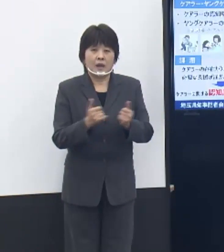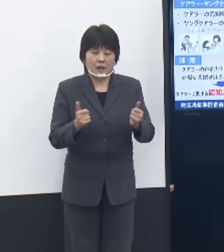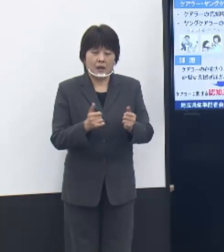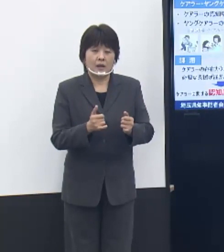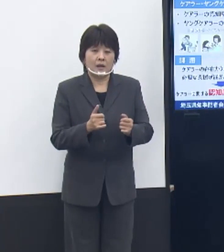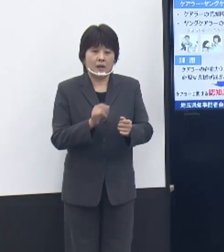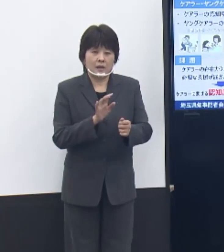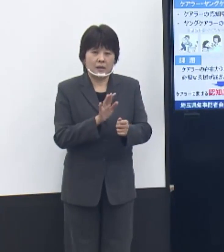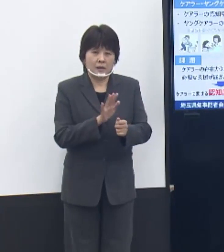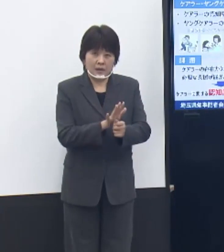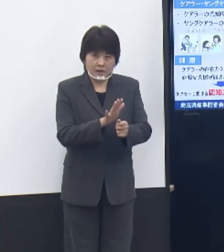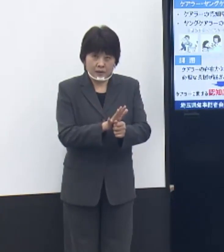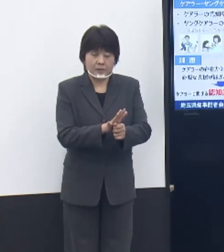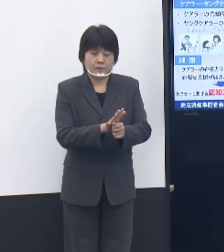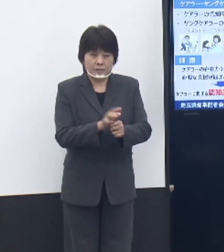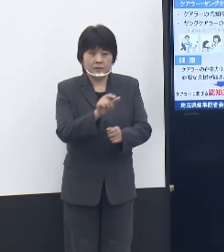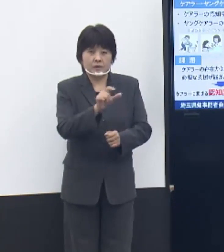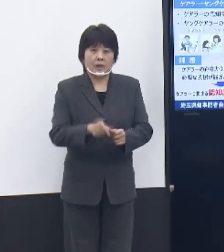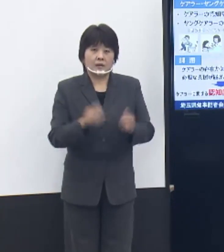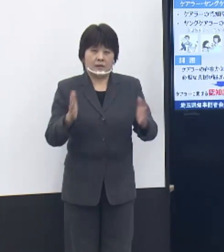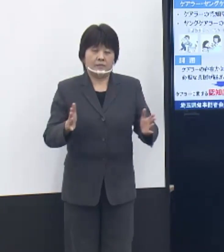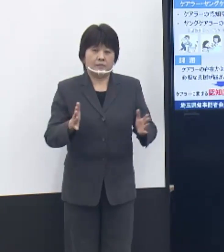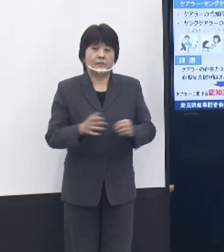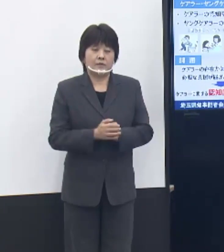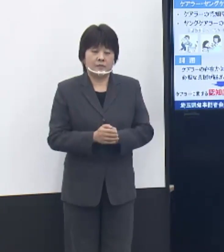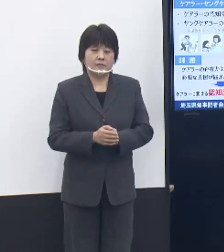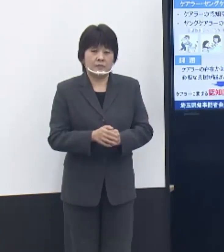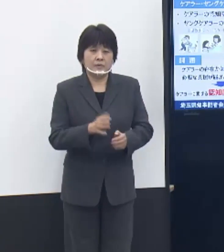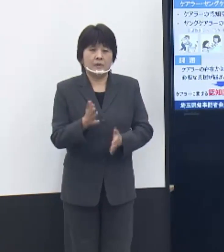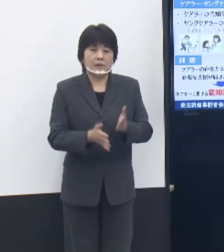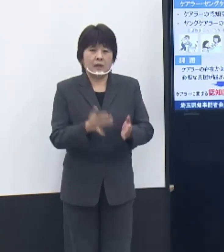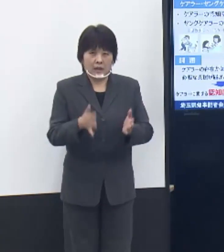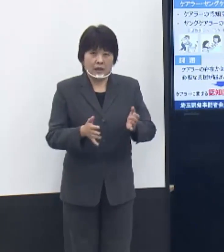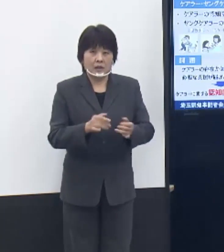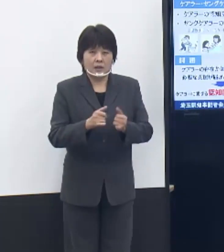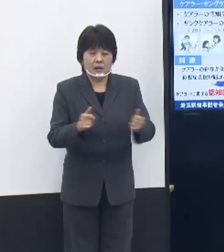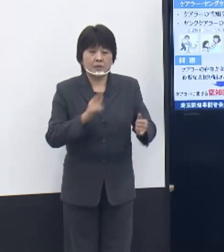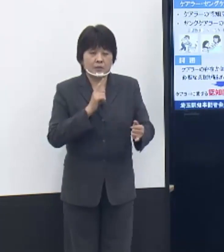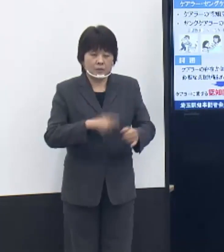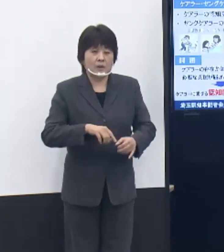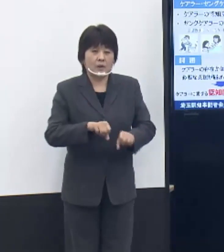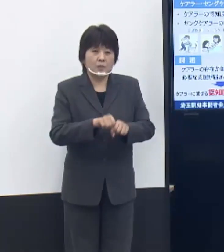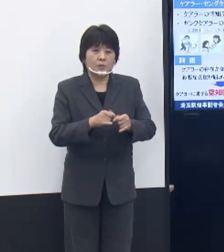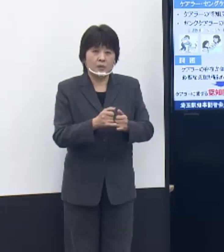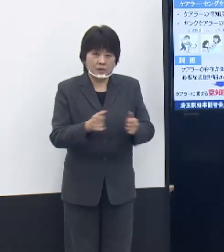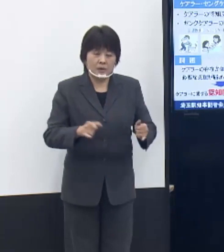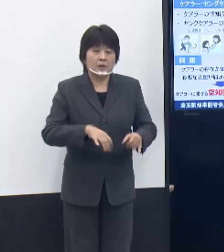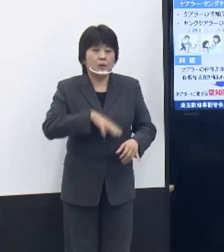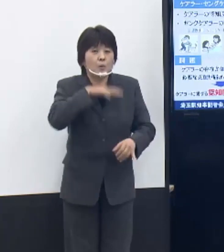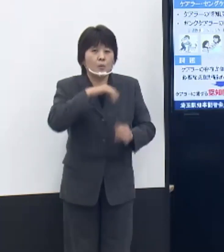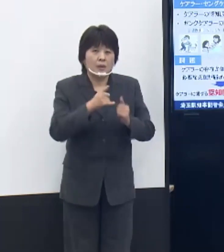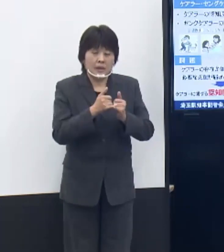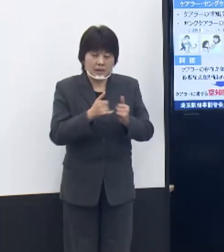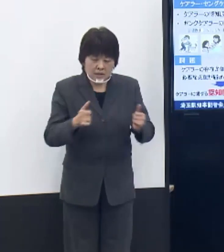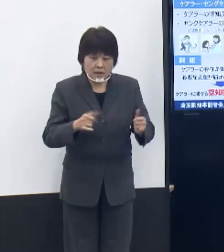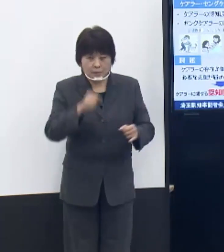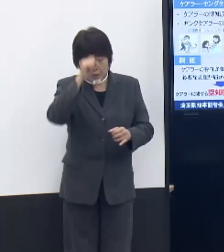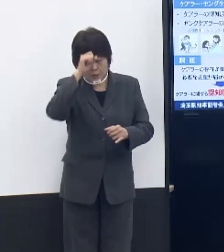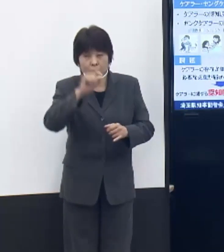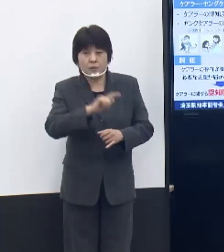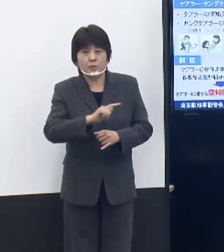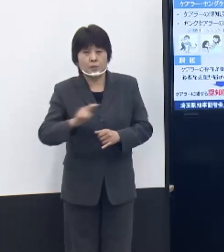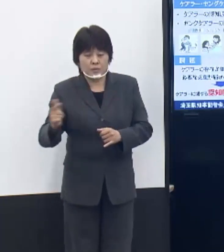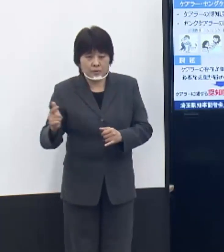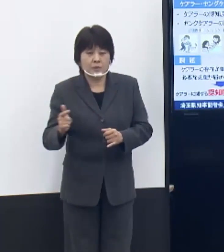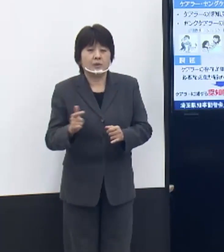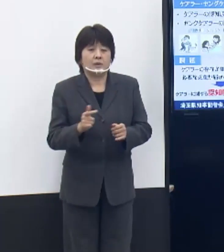創設についてであります。ケアラーとは、高齢者、身体上精神上の障害疾病等により